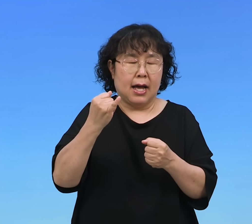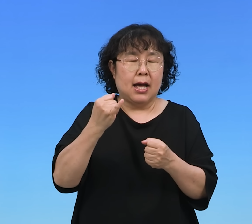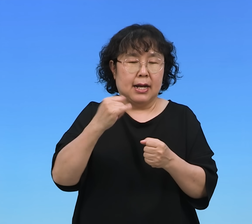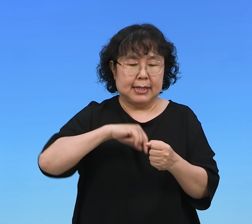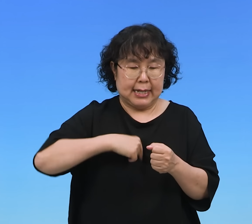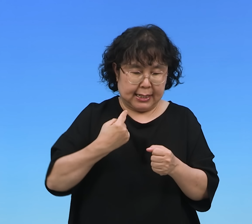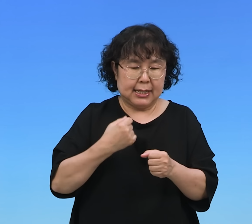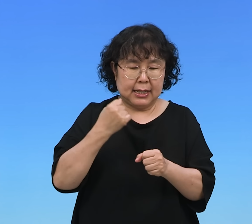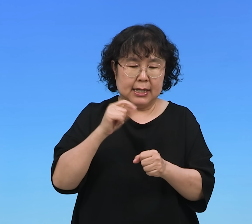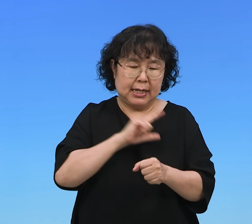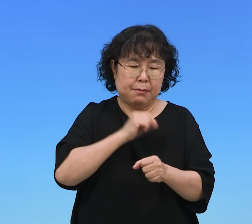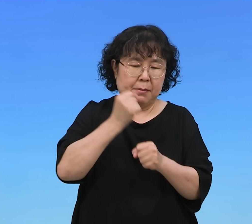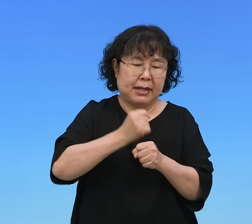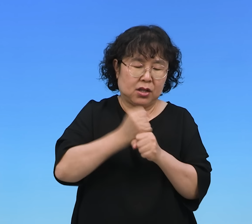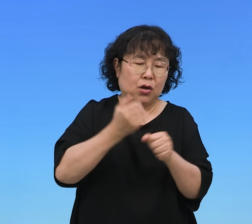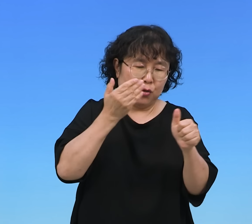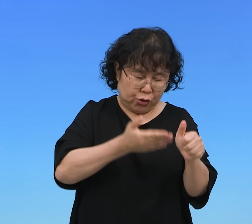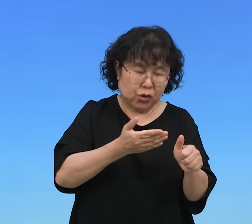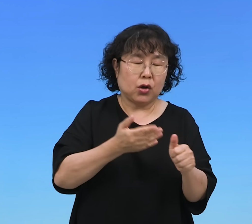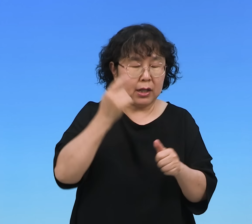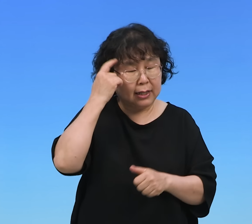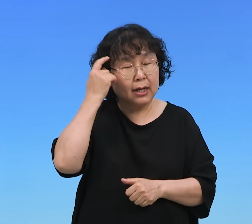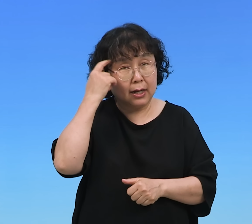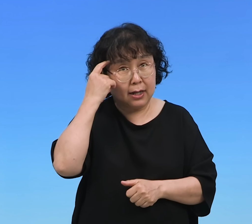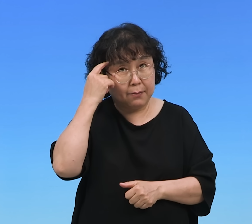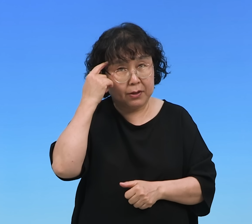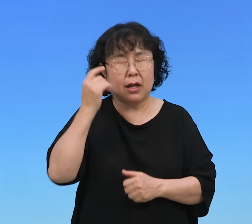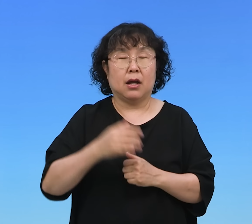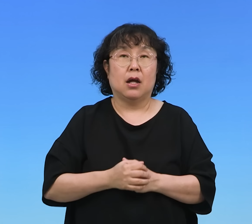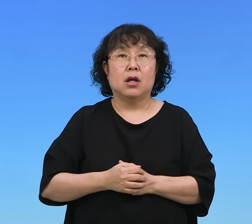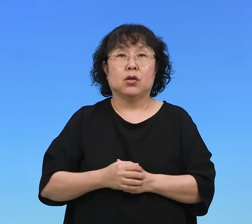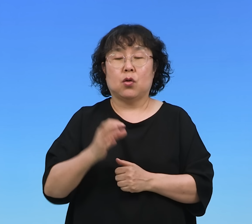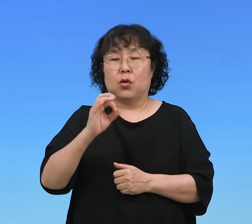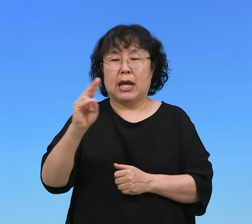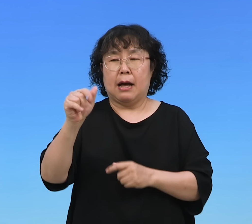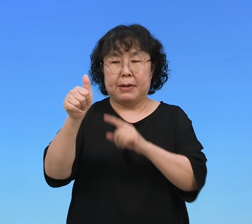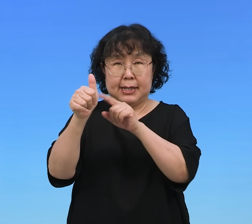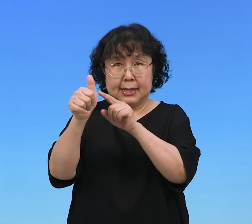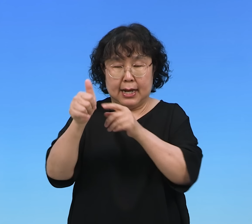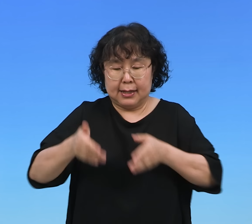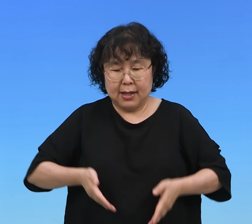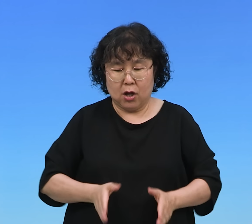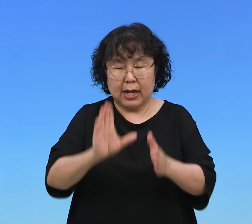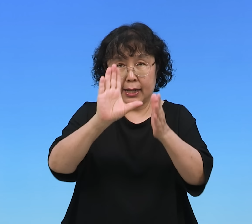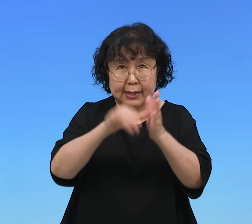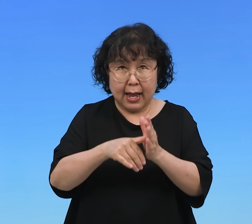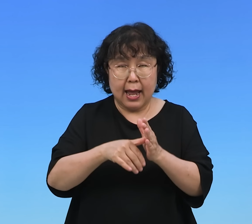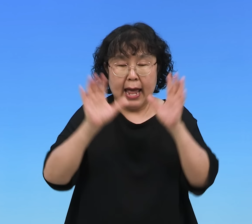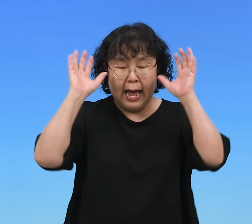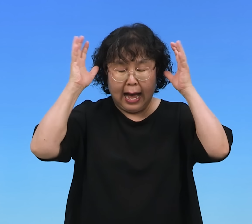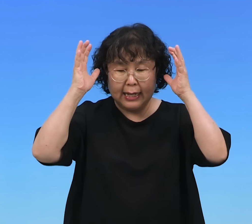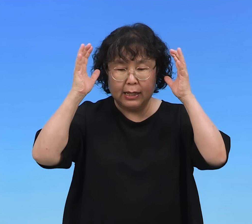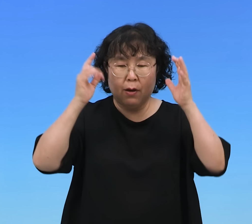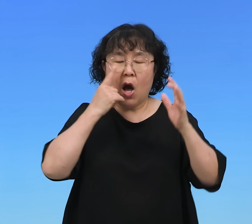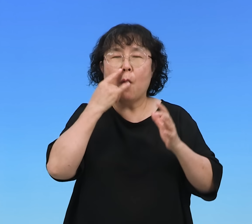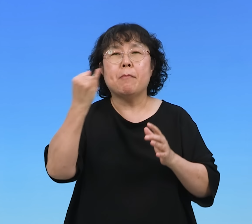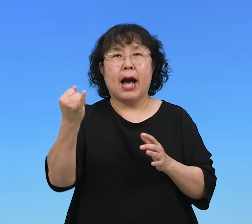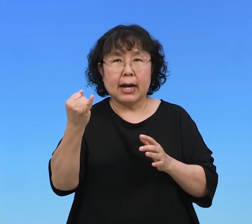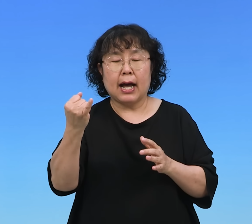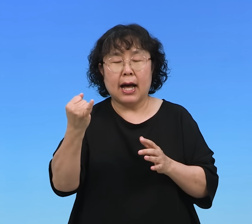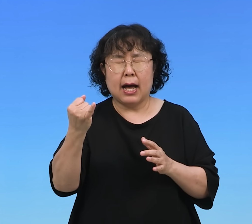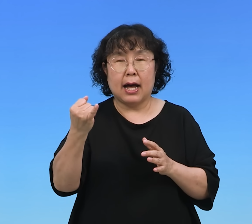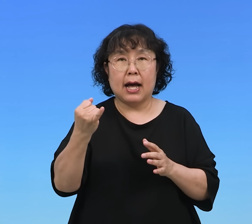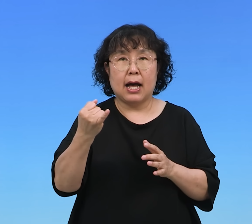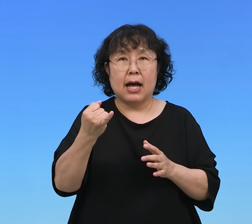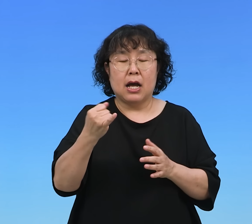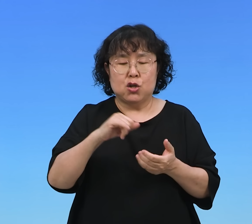그렇게 분석하기도 하고요. 또 그런가 하면 어떤 학자는 이 야벳이가 태어나는 과정에서 아기와 산모가